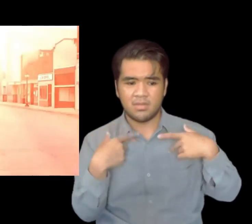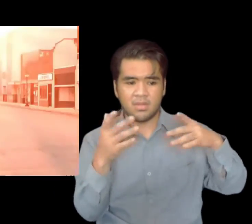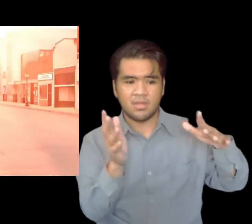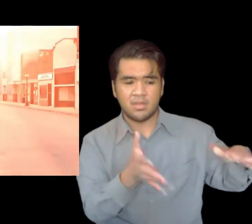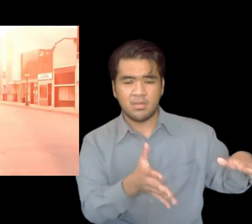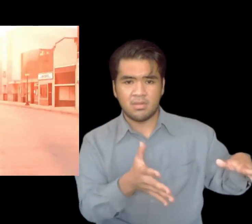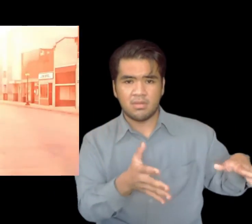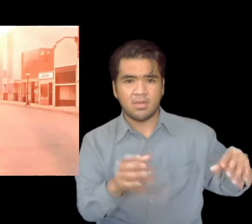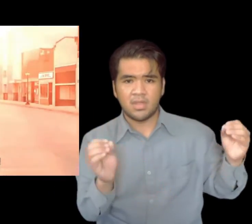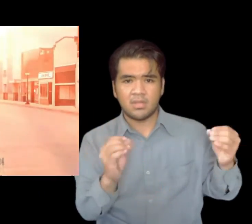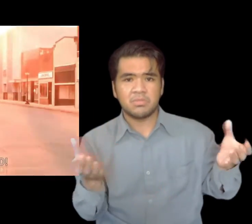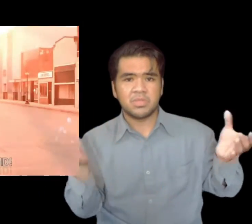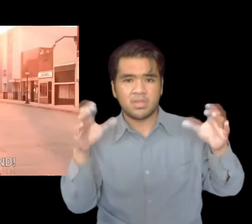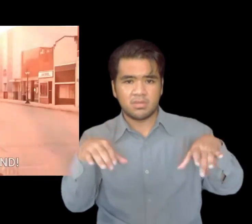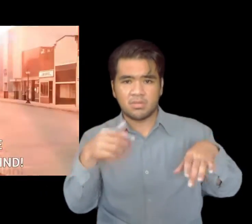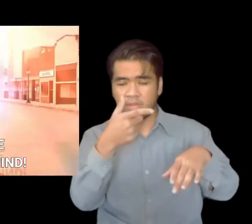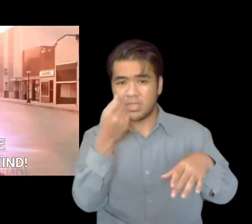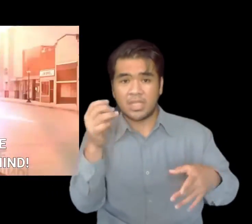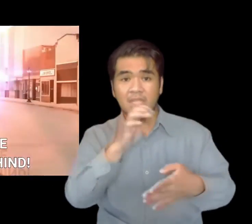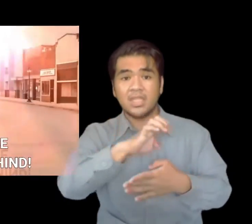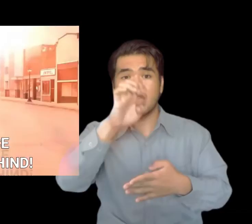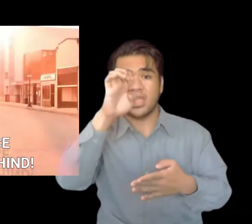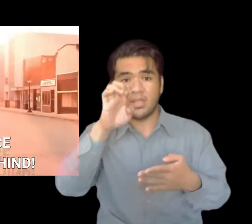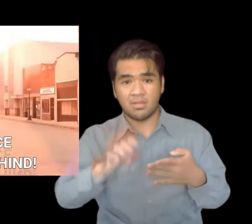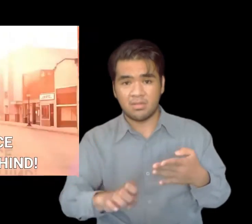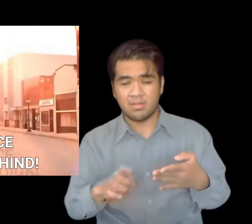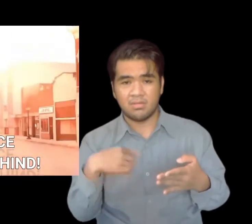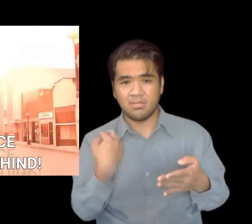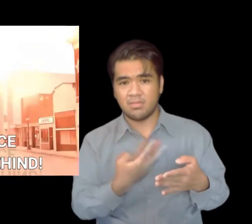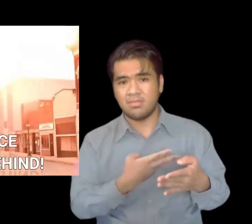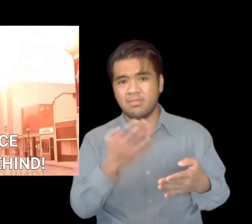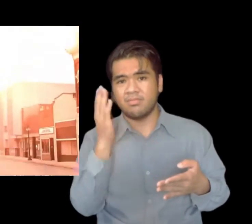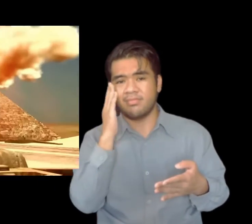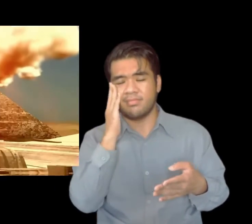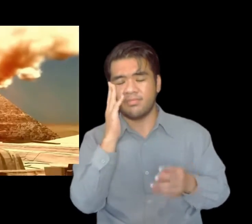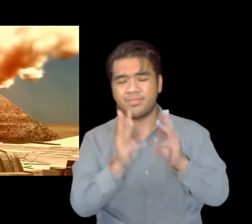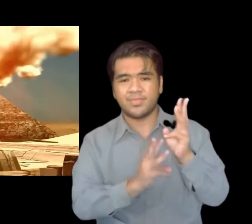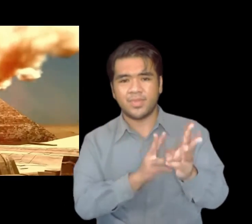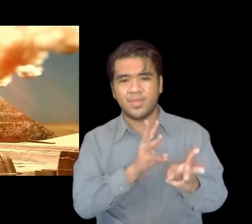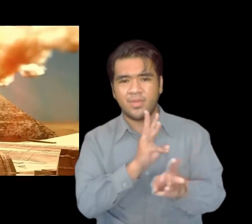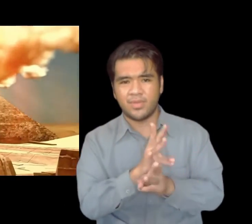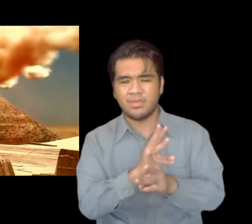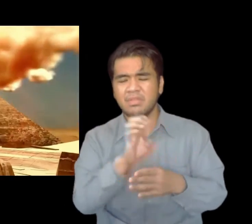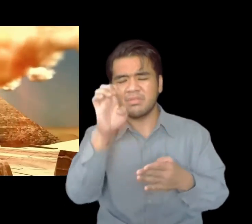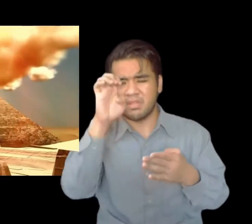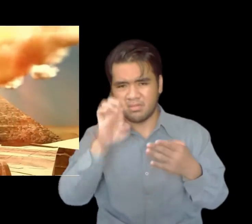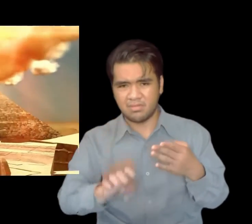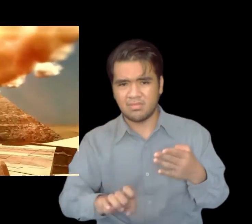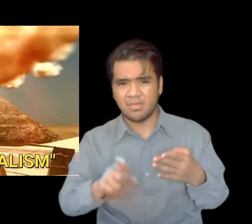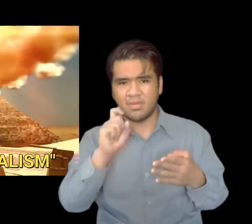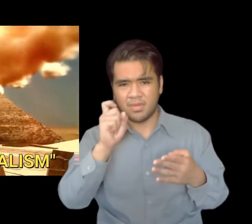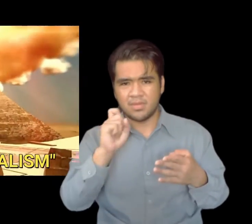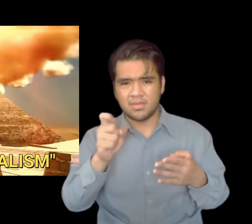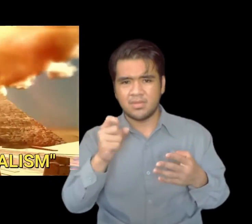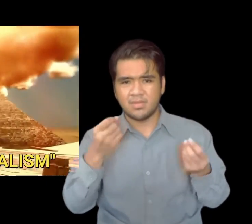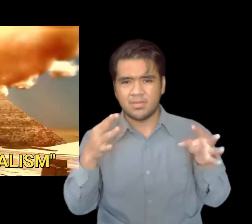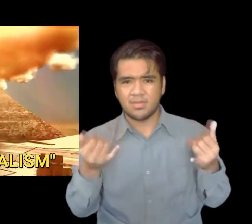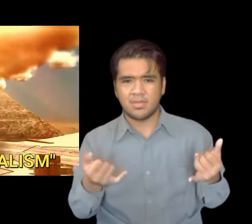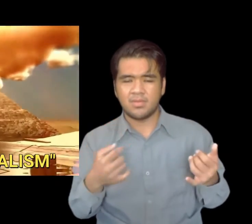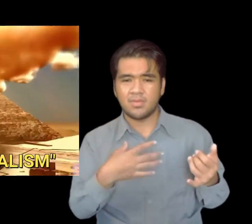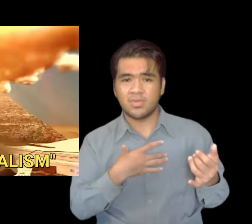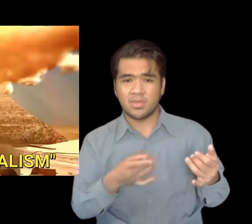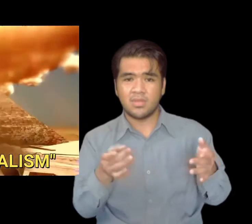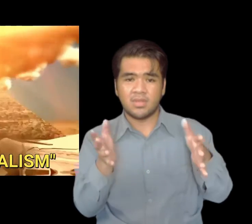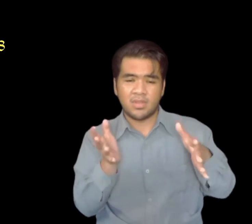iisang araw. Kaya walang second chance para sa mga maiiwan ng rapture sapagkat literal na katapusan na ito ng mundong